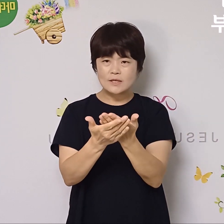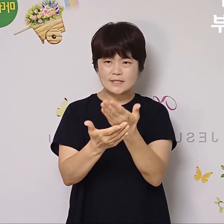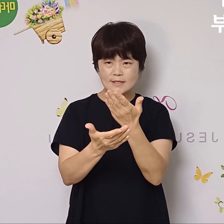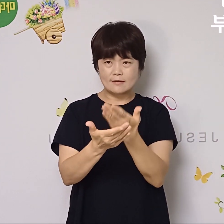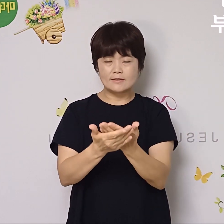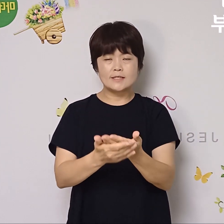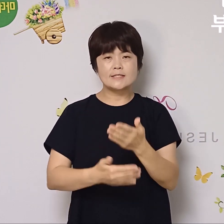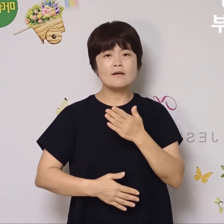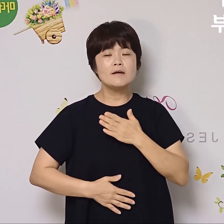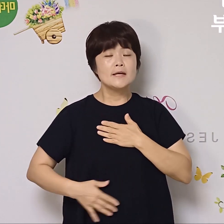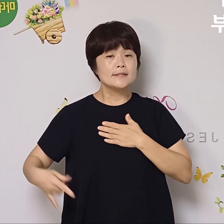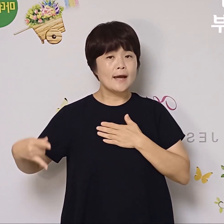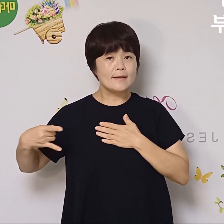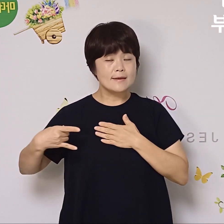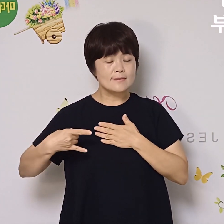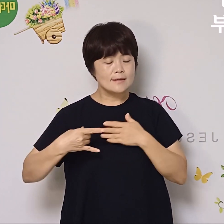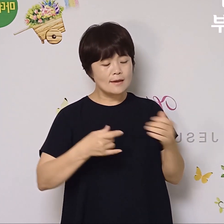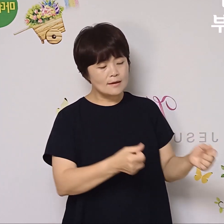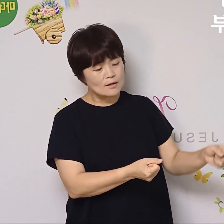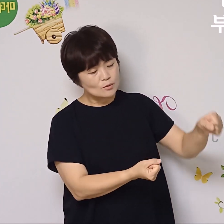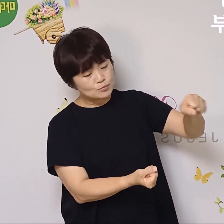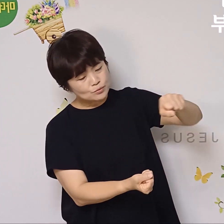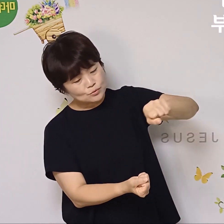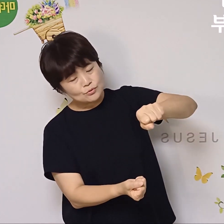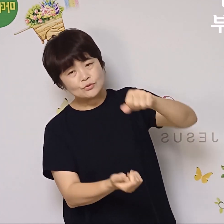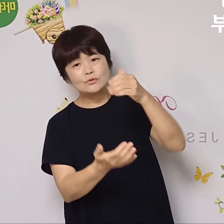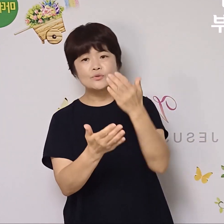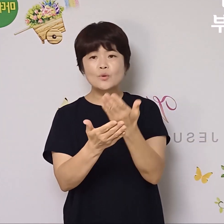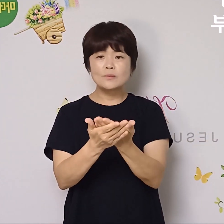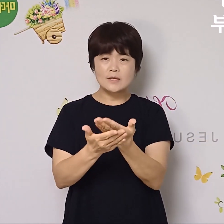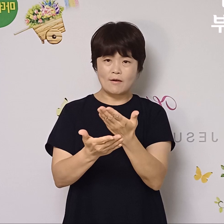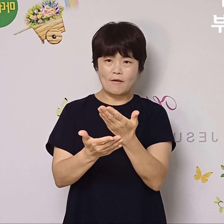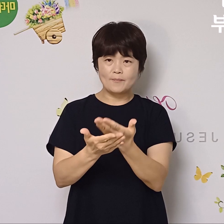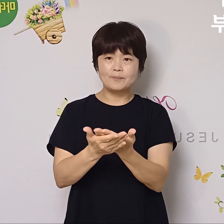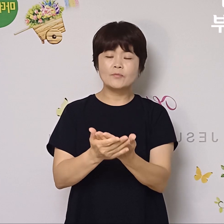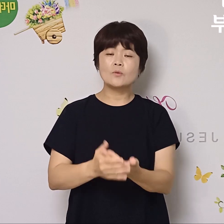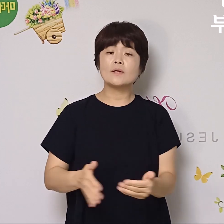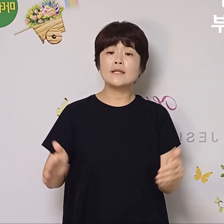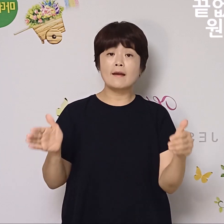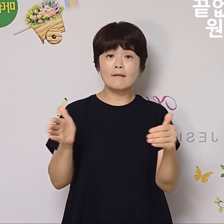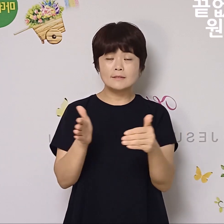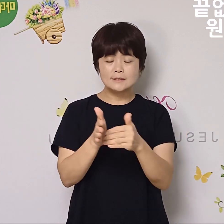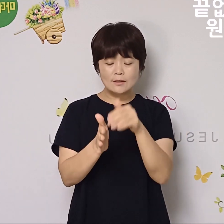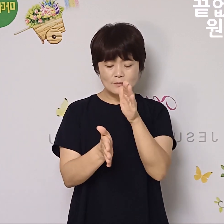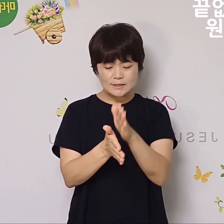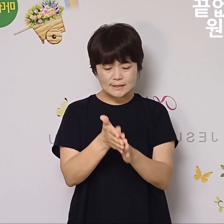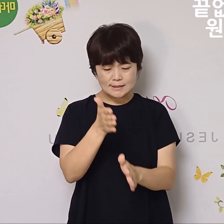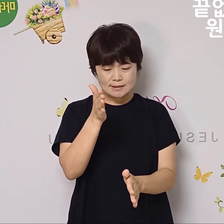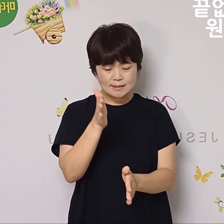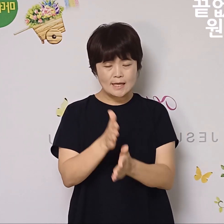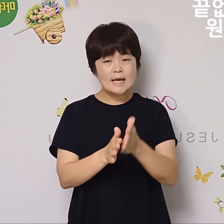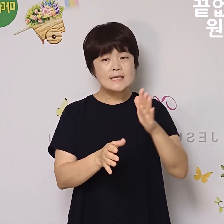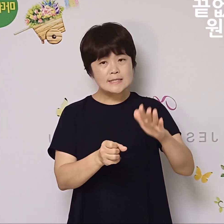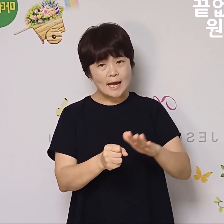있어요. 그래서 나에게 부소서. 똑같아요. 끝없는